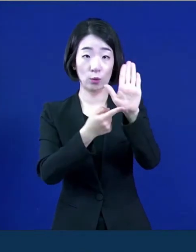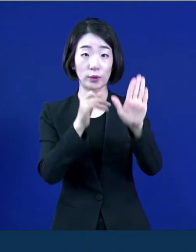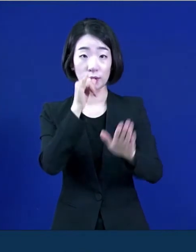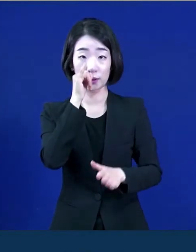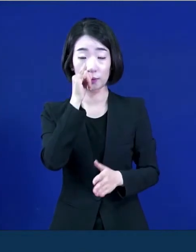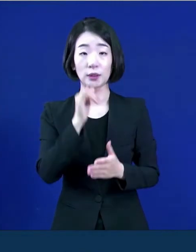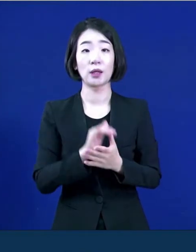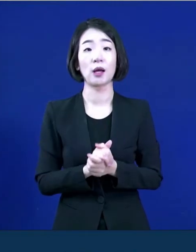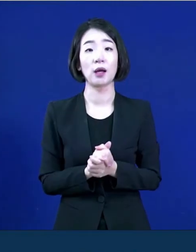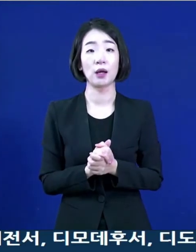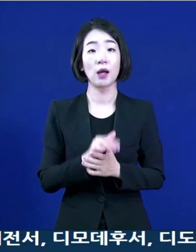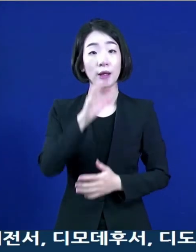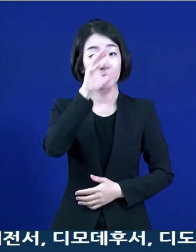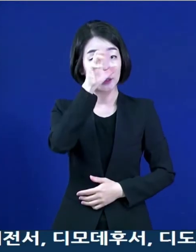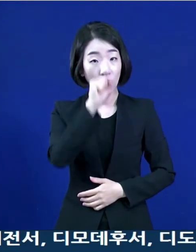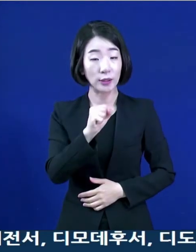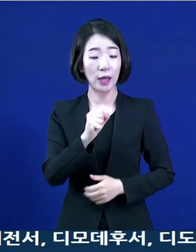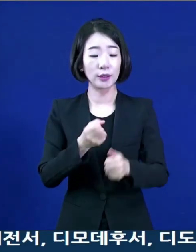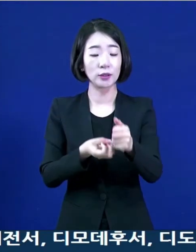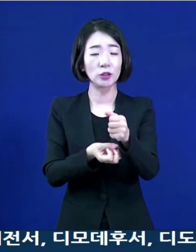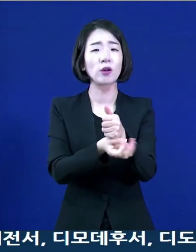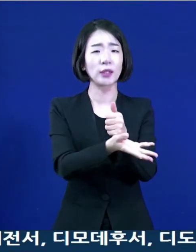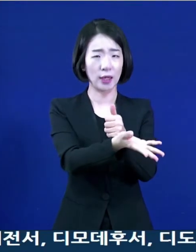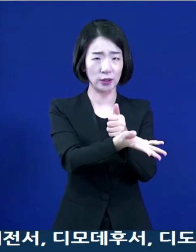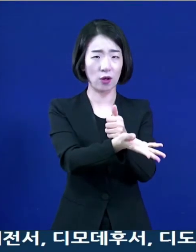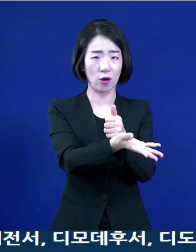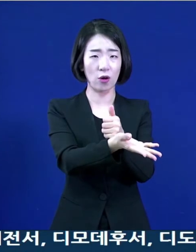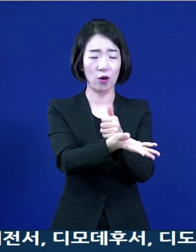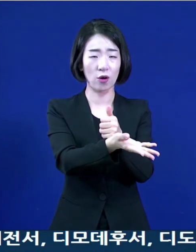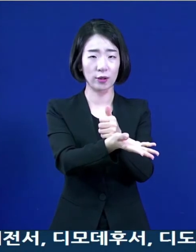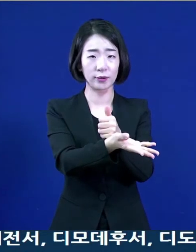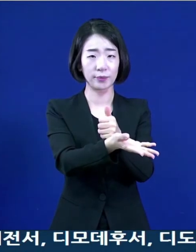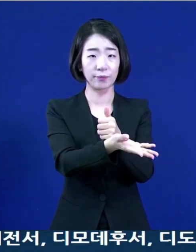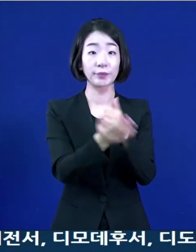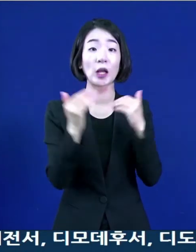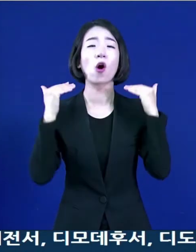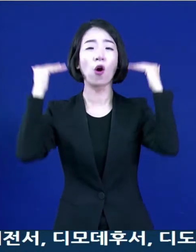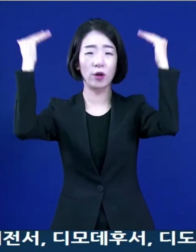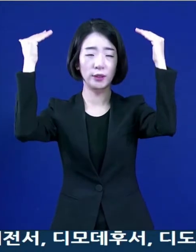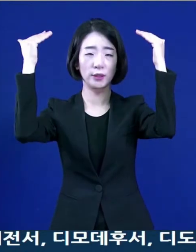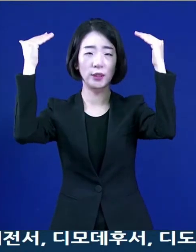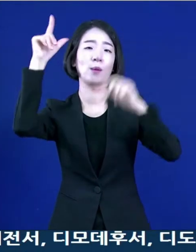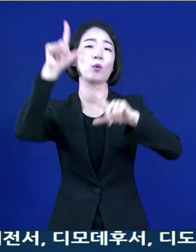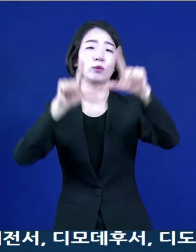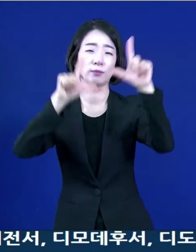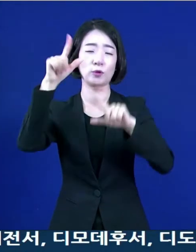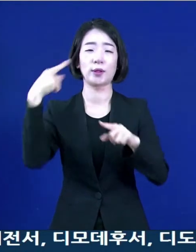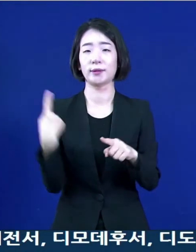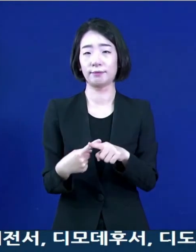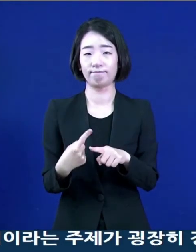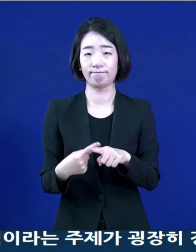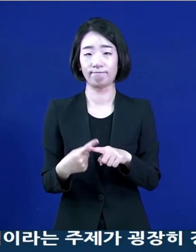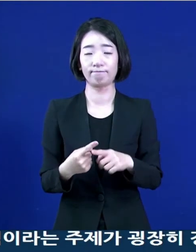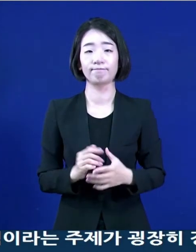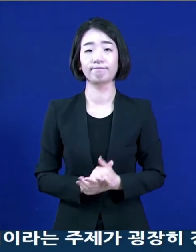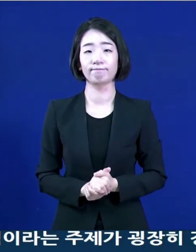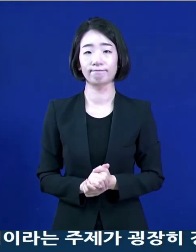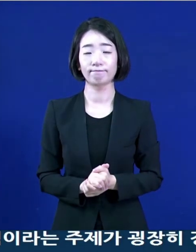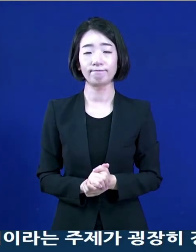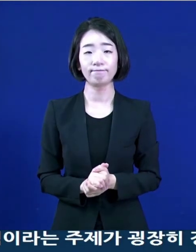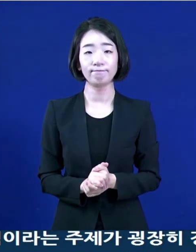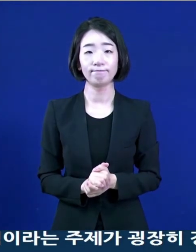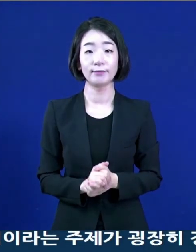된다는 것은 선한 영향력을 나타내는 겁니다. 이게 마지막 대목이기 때문에 한번